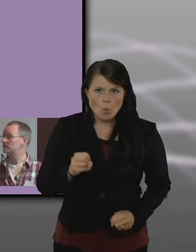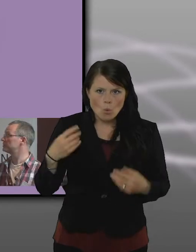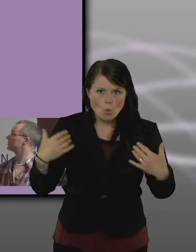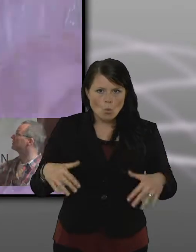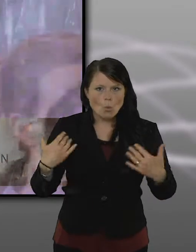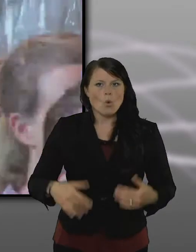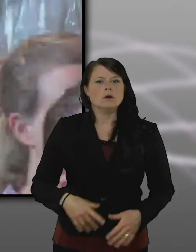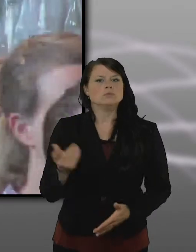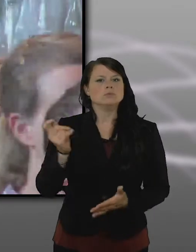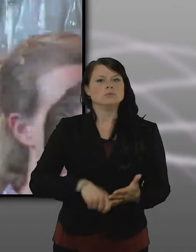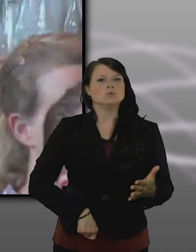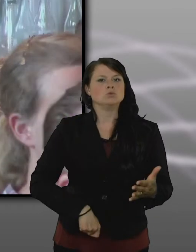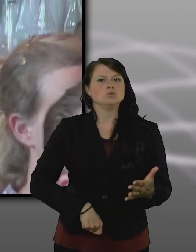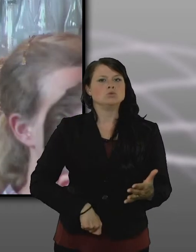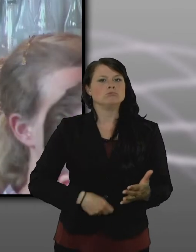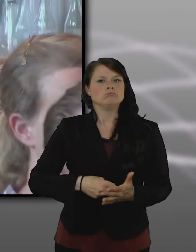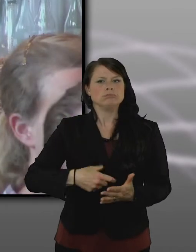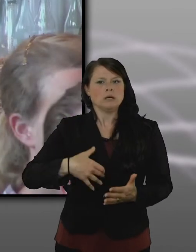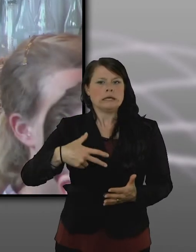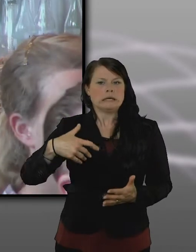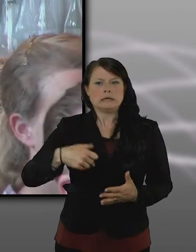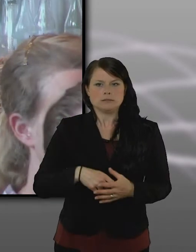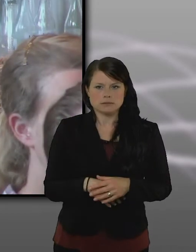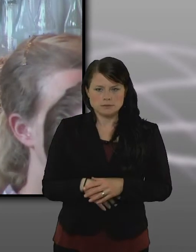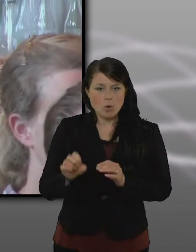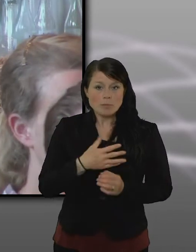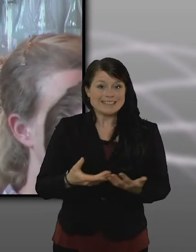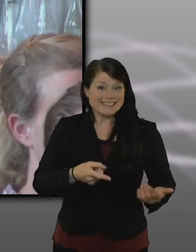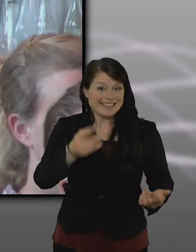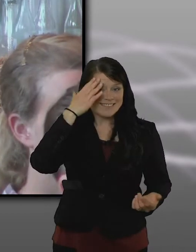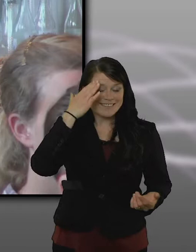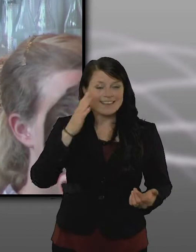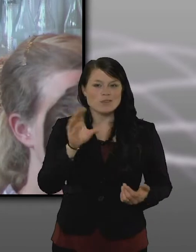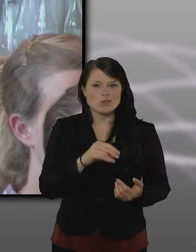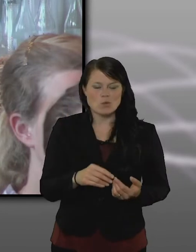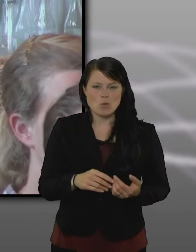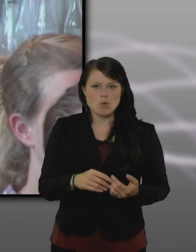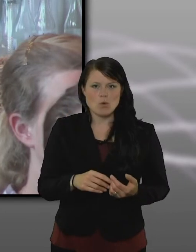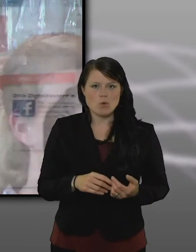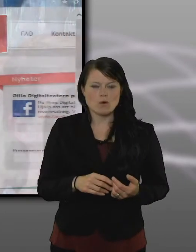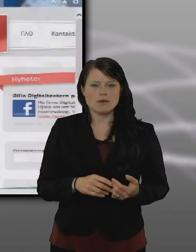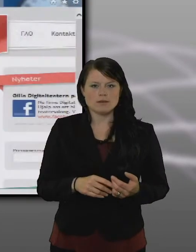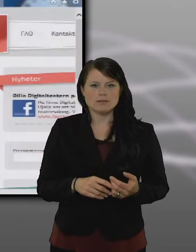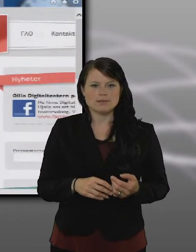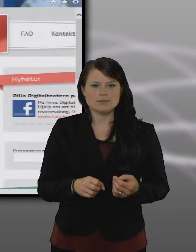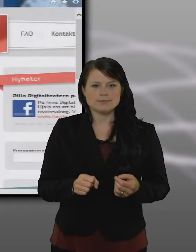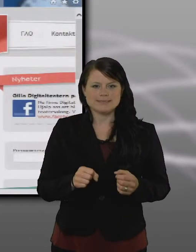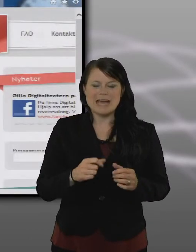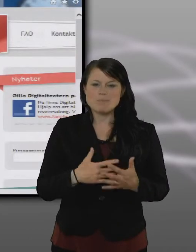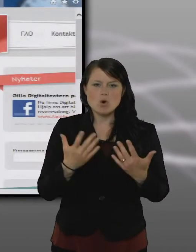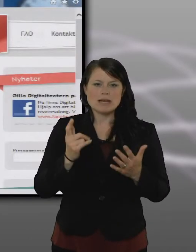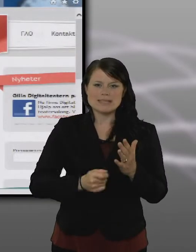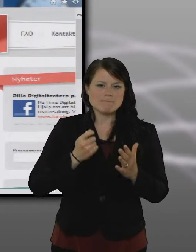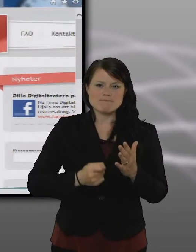här. Ni om ni inte vet det redan så kommer ni märka hur många timmar det ligger bakom. Det är